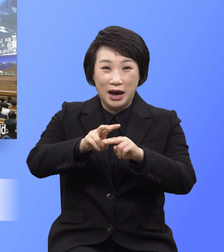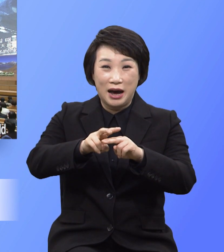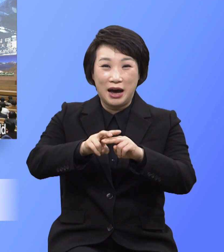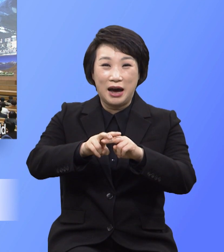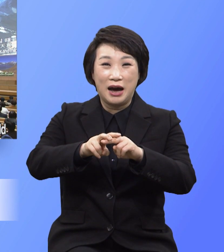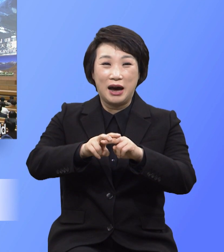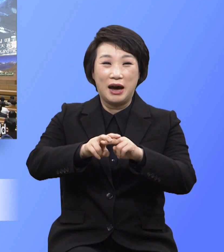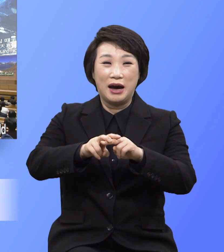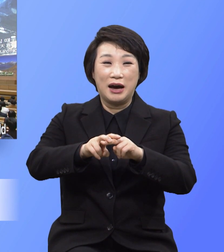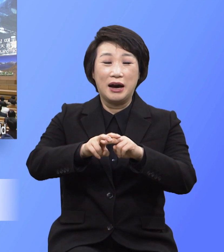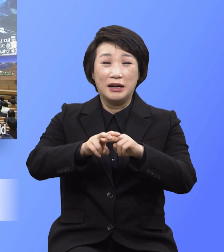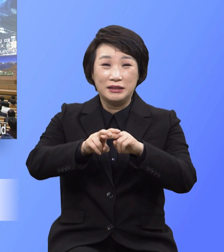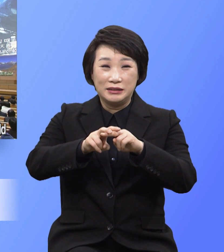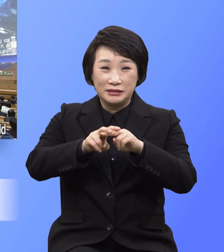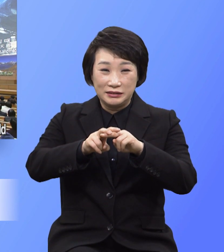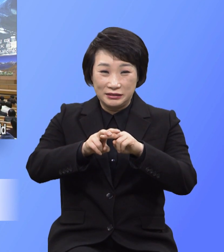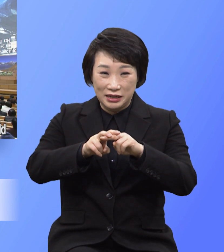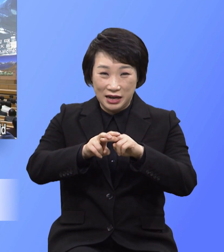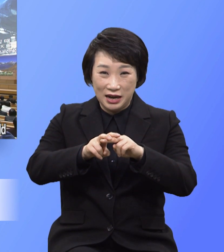두목